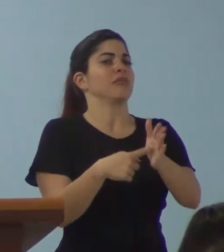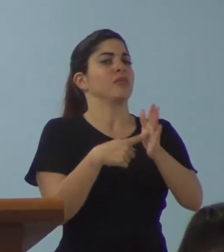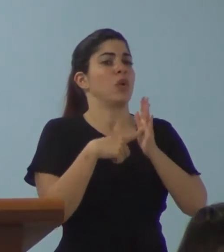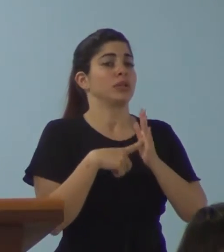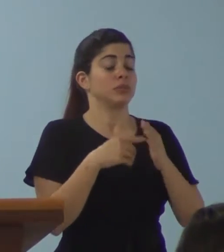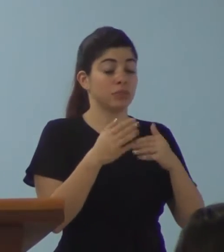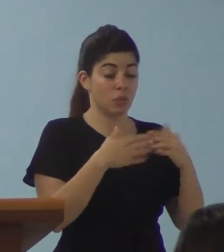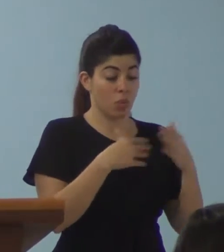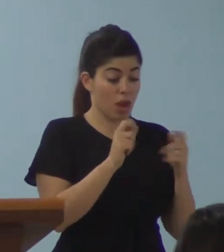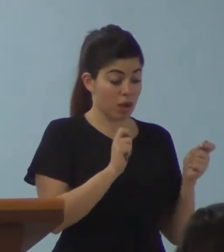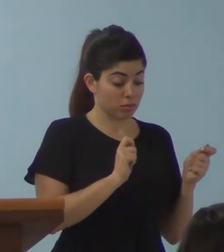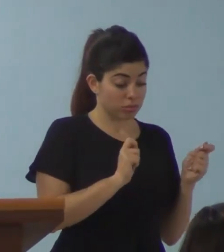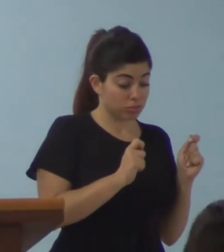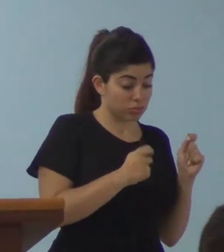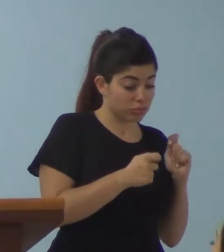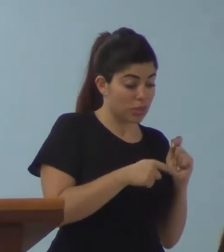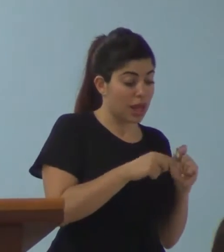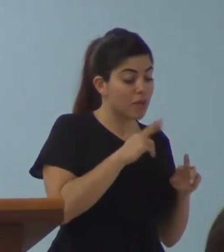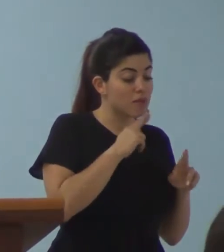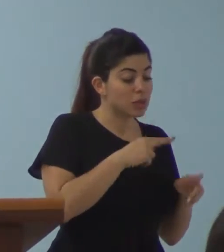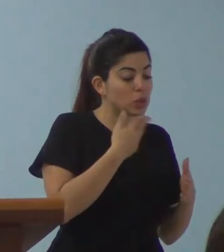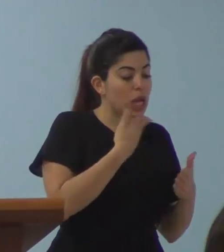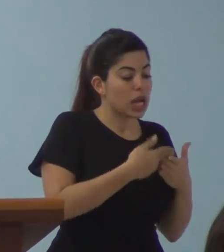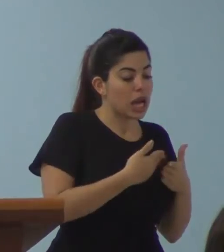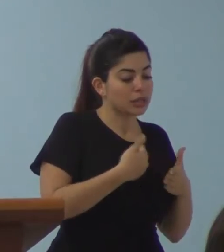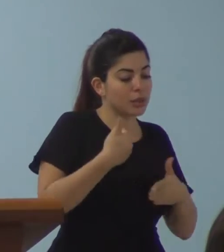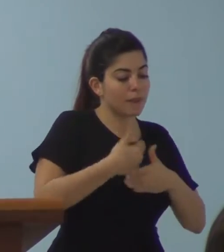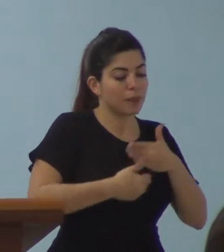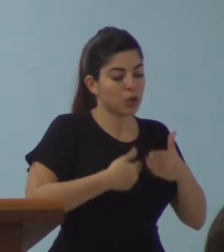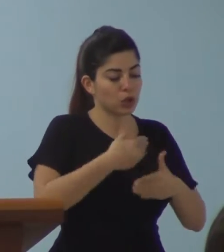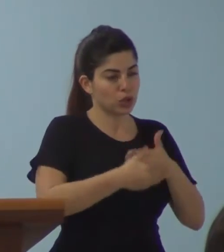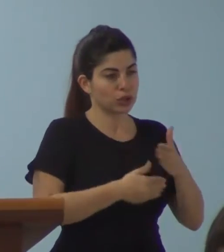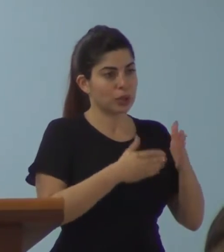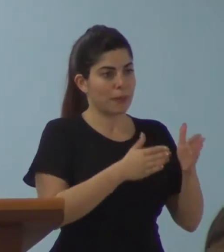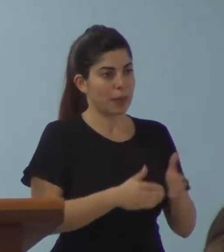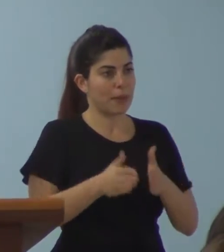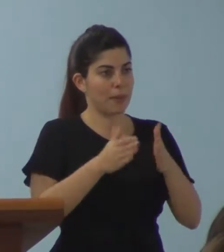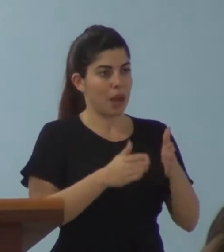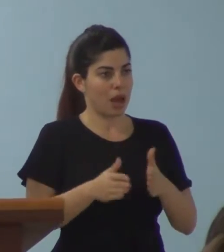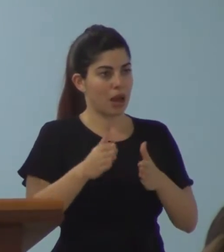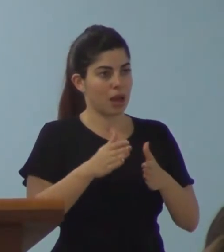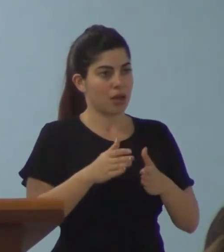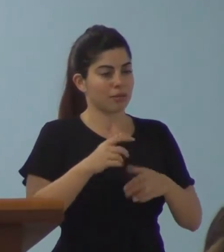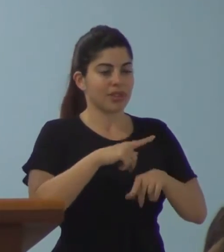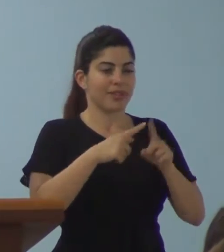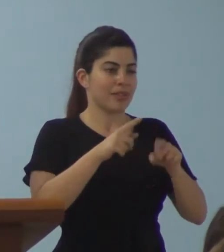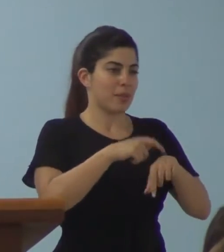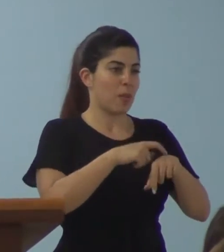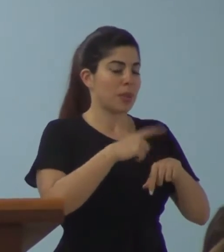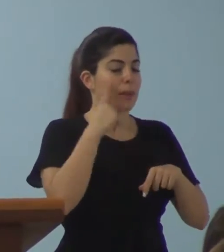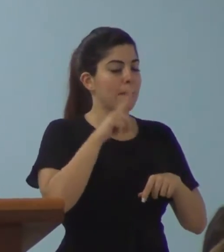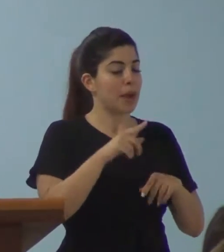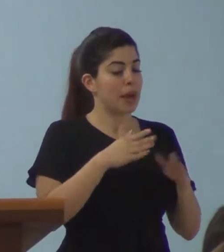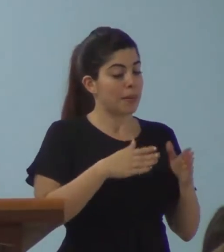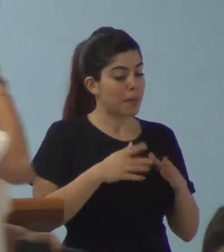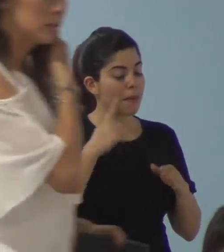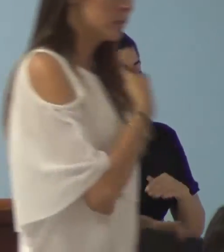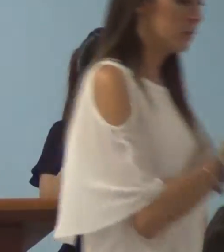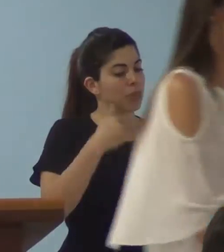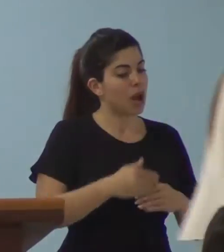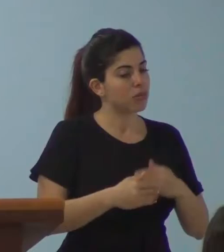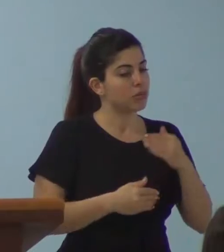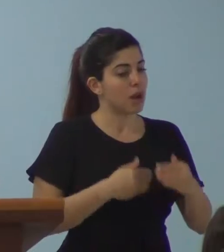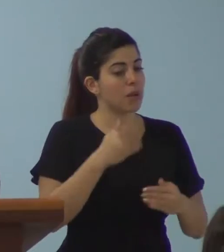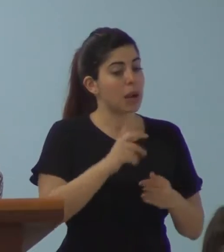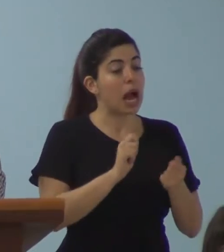toda transformación es fruto de un proceso que nos prepara en cada momento para dar el siguiente paso. Que el